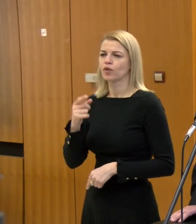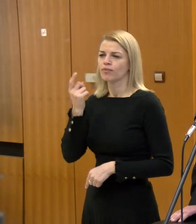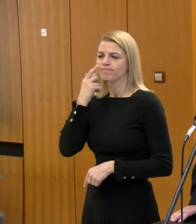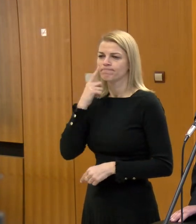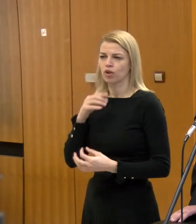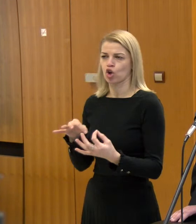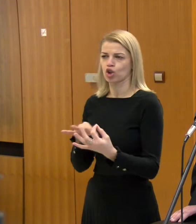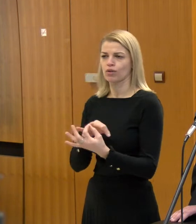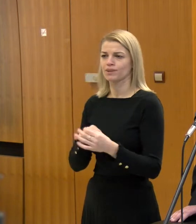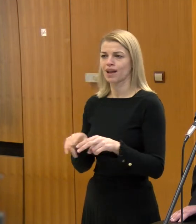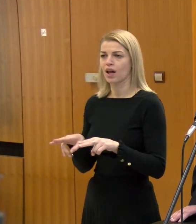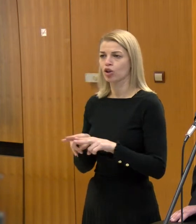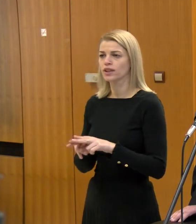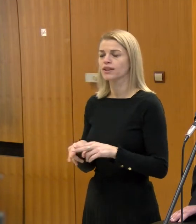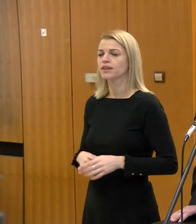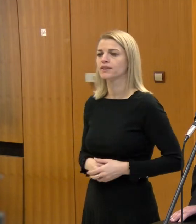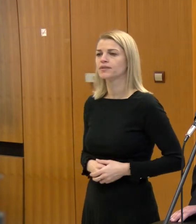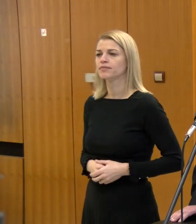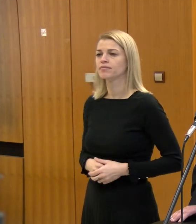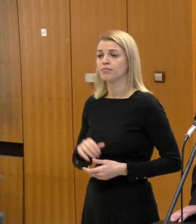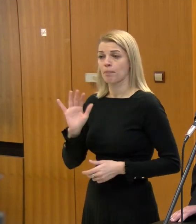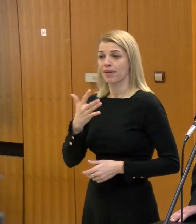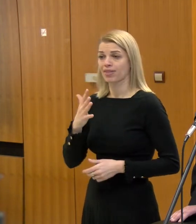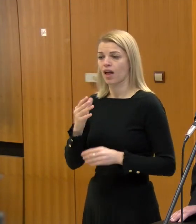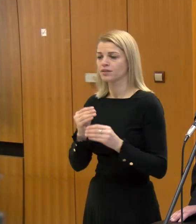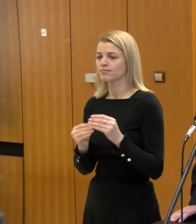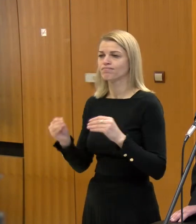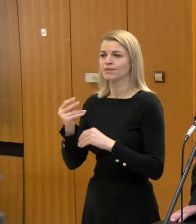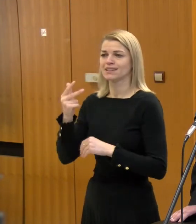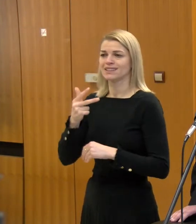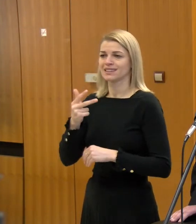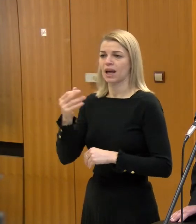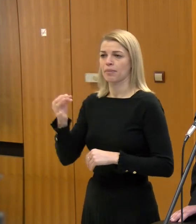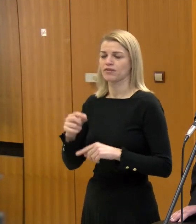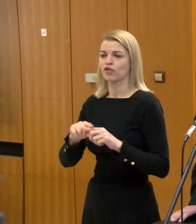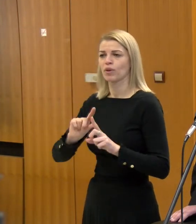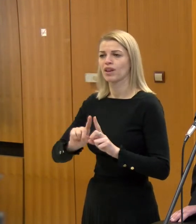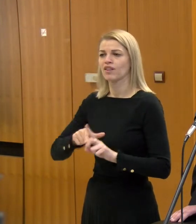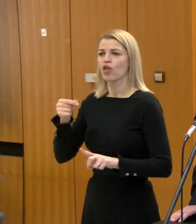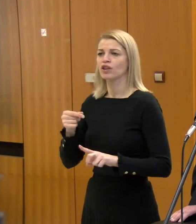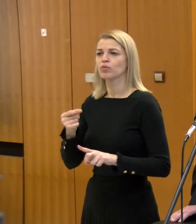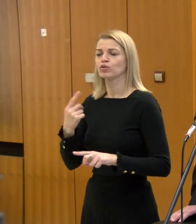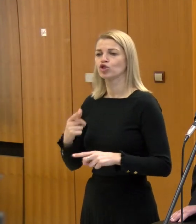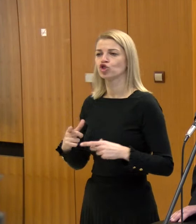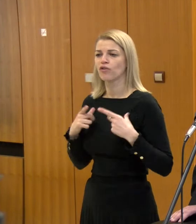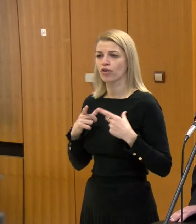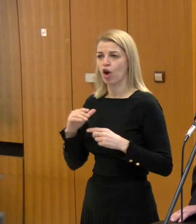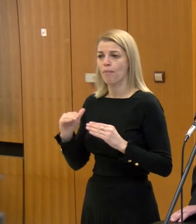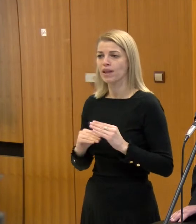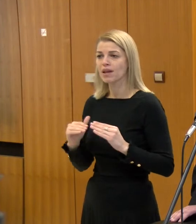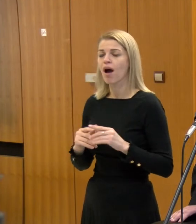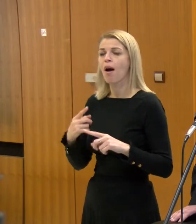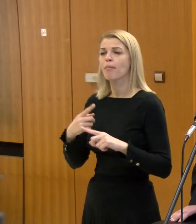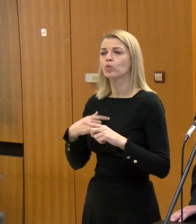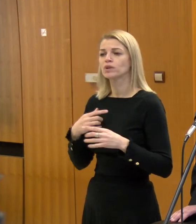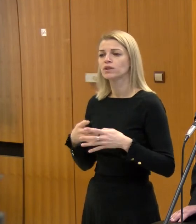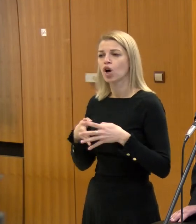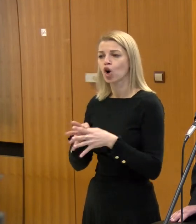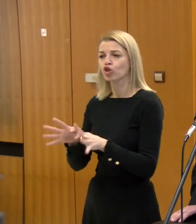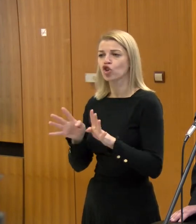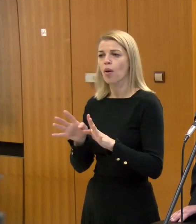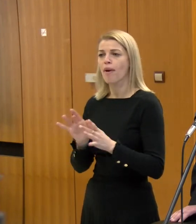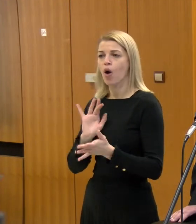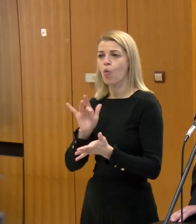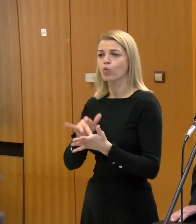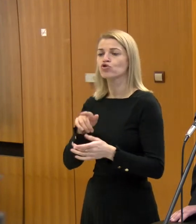z rómskych rodín, z 15% na 30% na dvojnásobok zo životného minima. A taktiež rozširujeme účel,